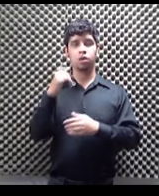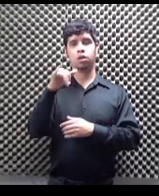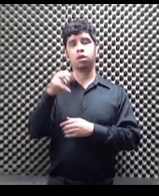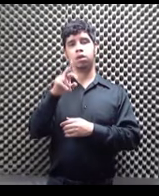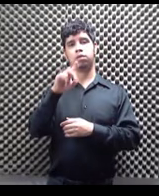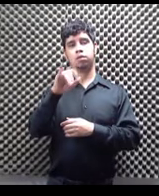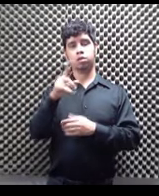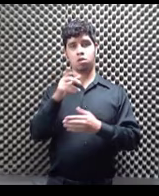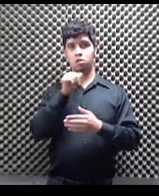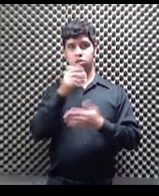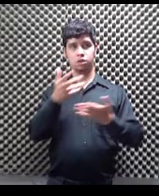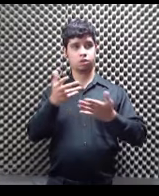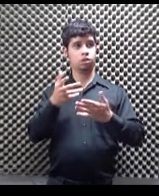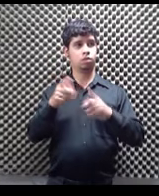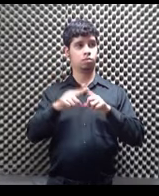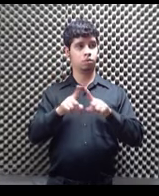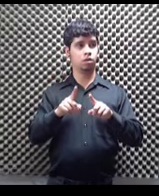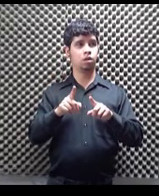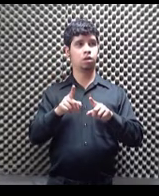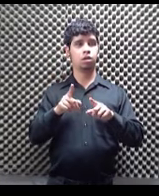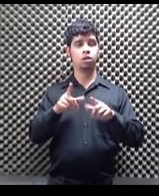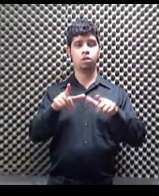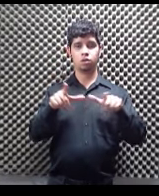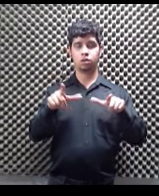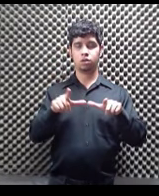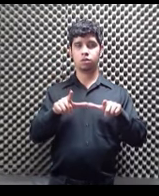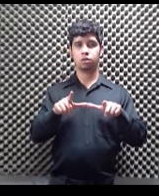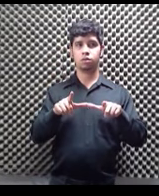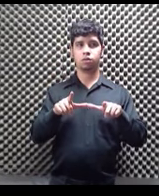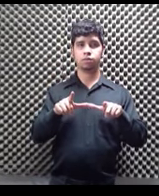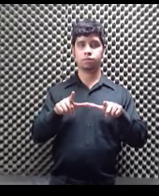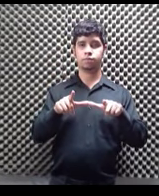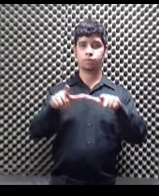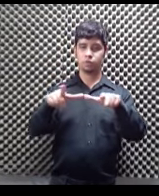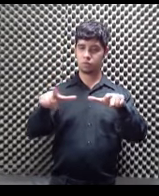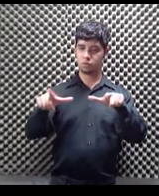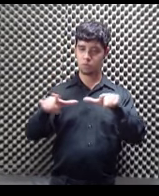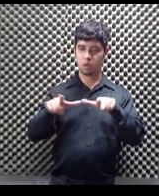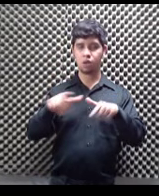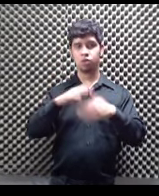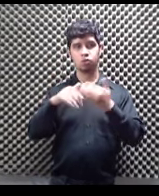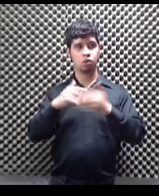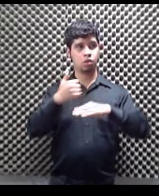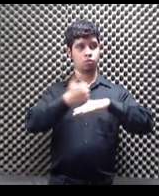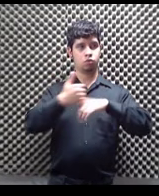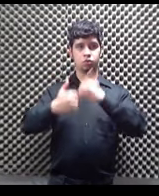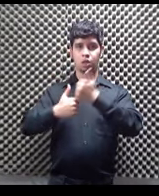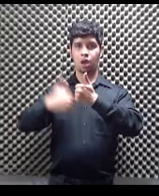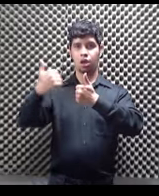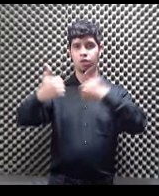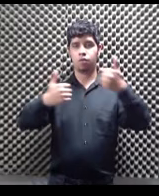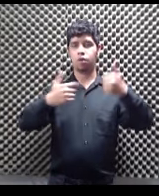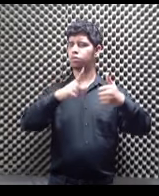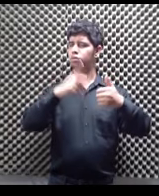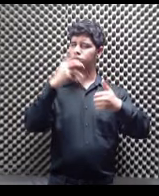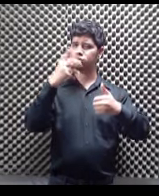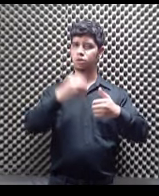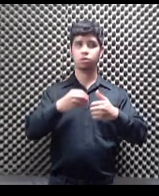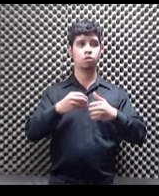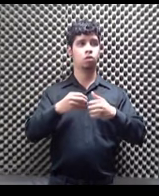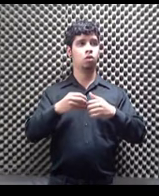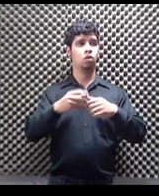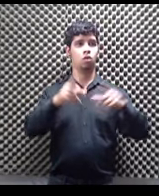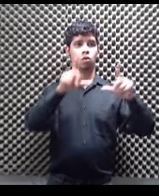para decirle, pero de verdad que la escenografía. Mírame a mí, no lo mires a él. La escenografía y todo el montaje fue muy bonito.